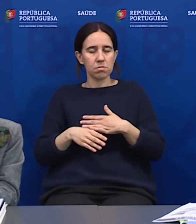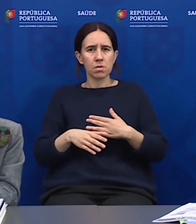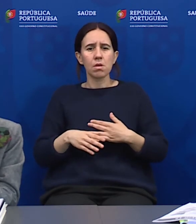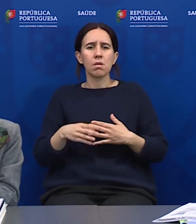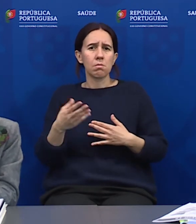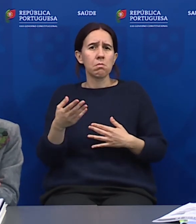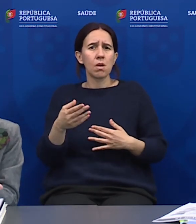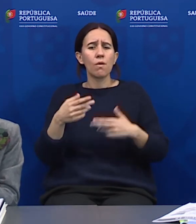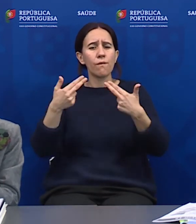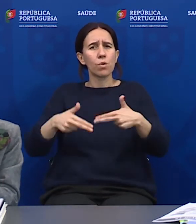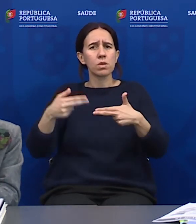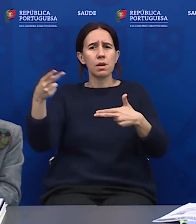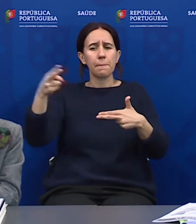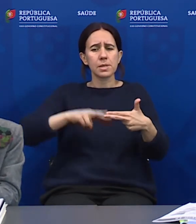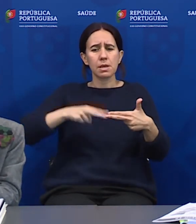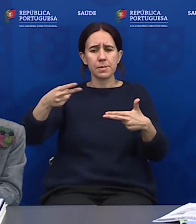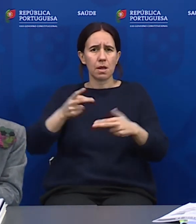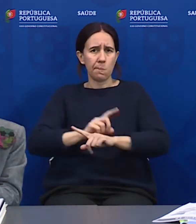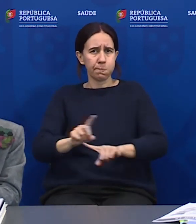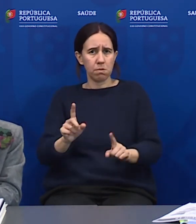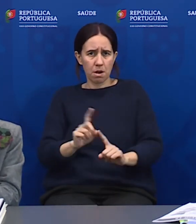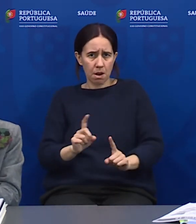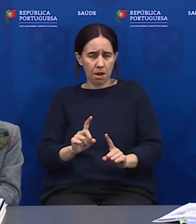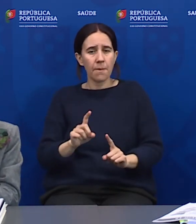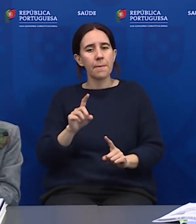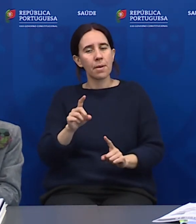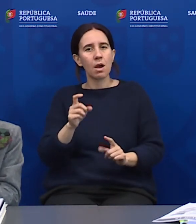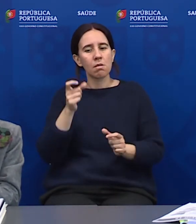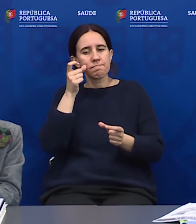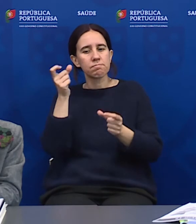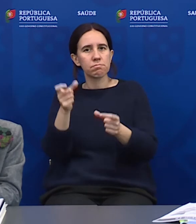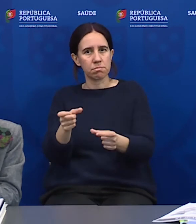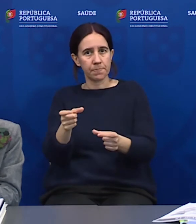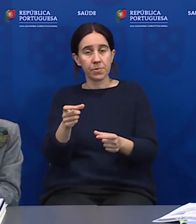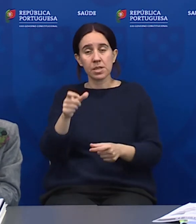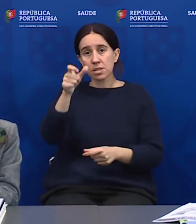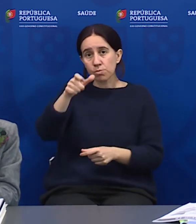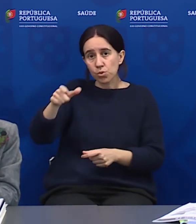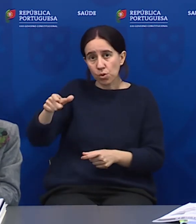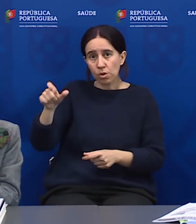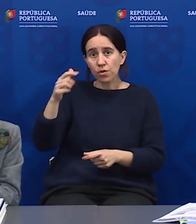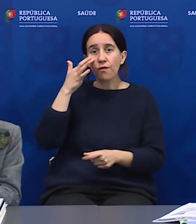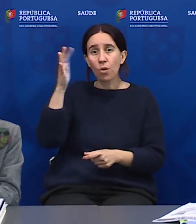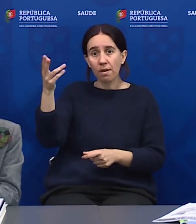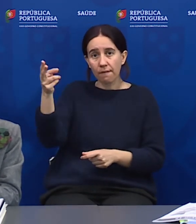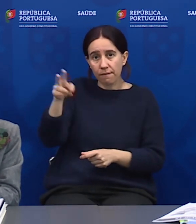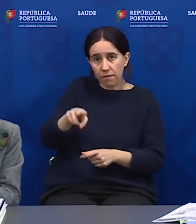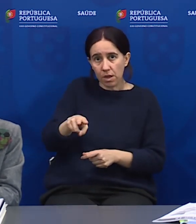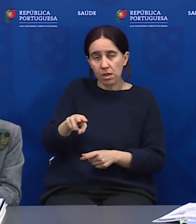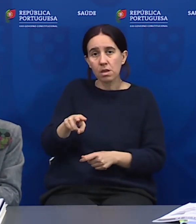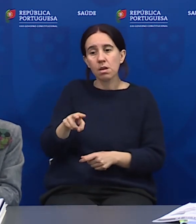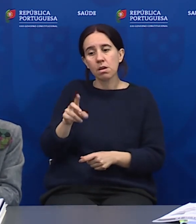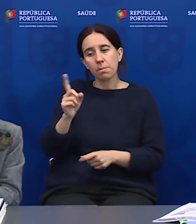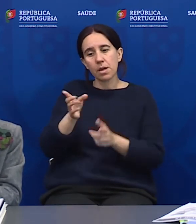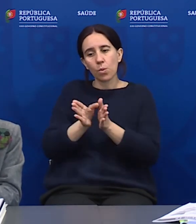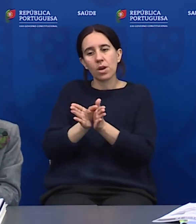impediram que se passasse fronteiras, obviamente, mas puseram uma restrição a pessoas vindas de fora que tivessem que ficar